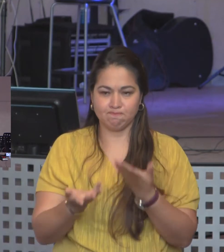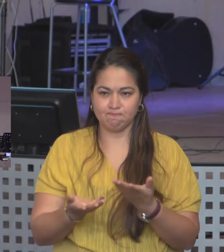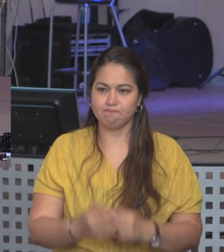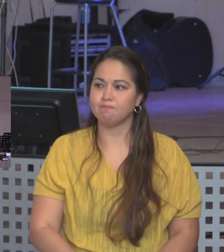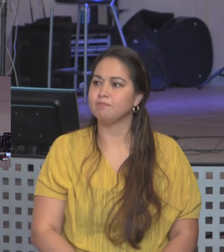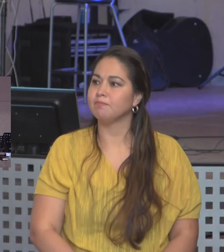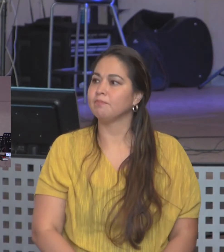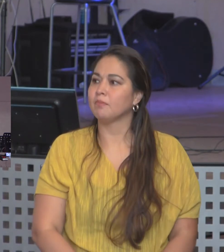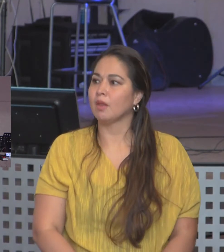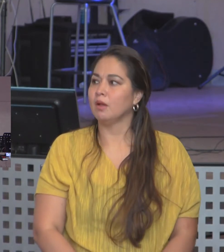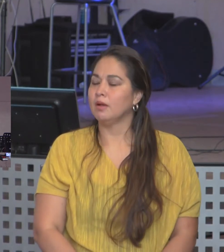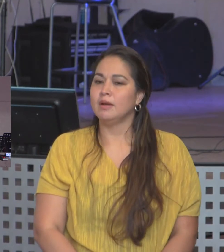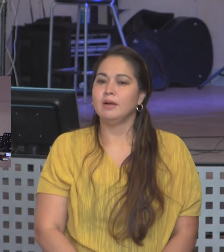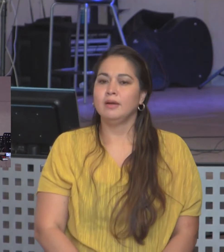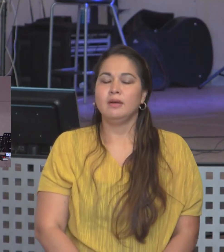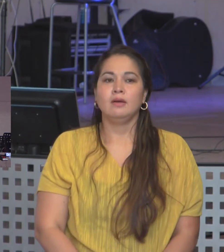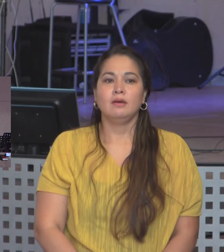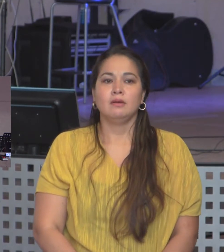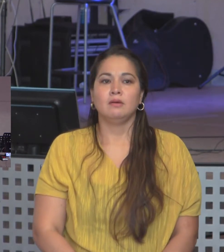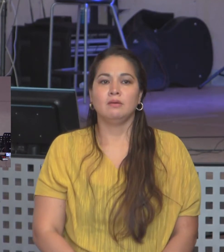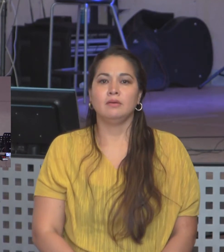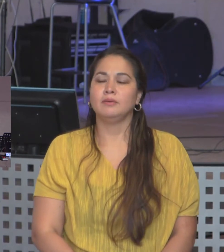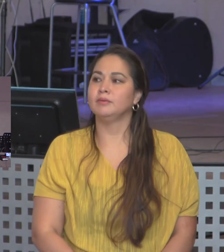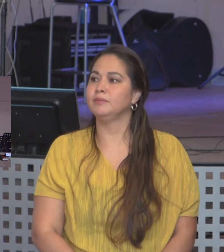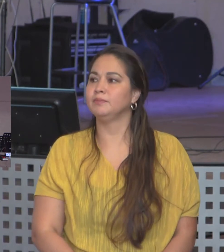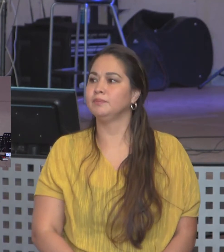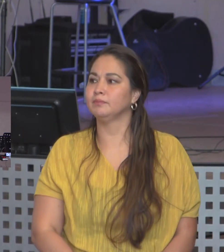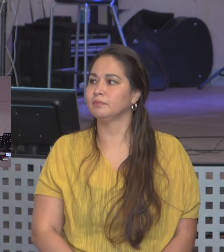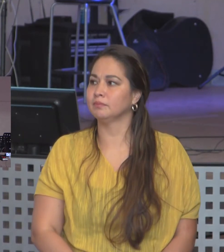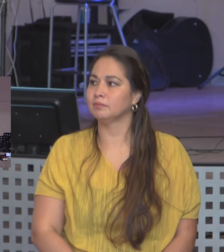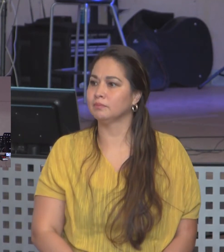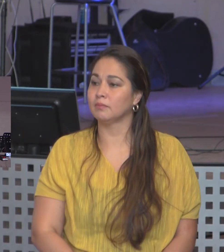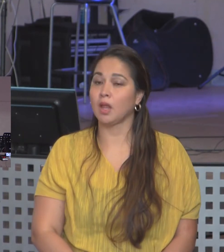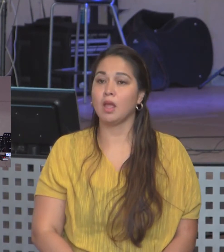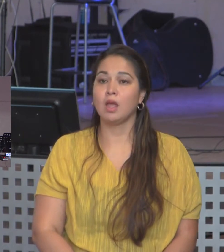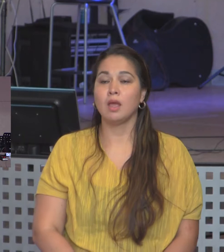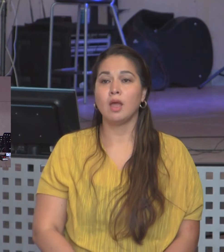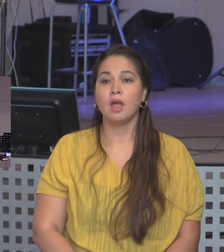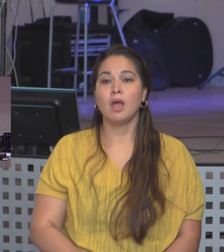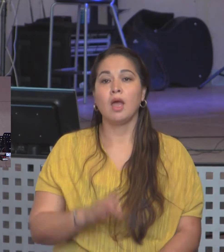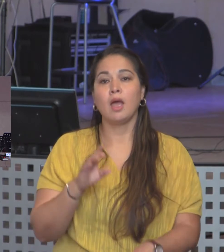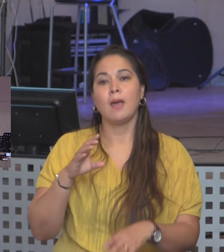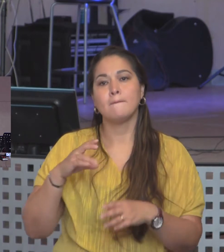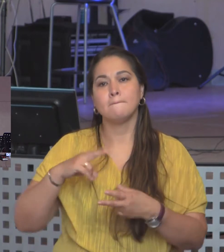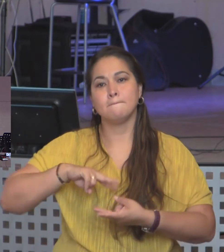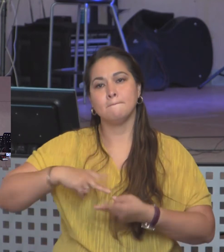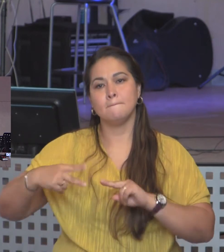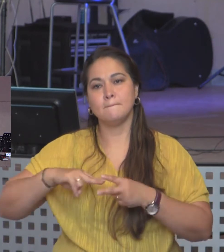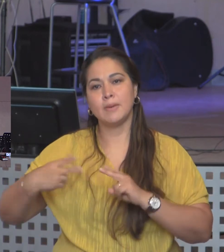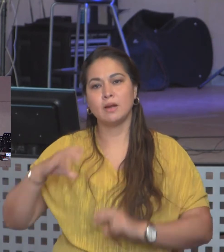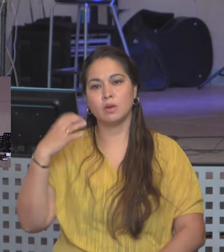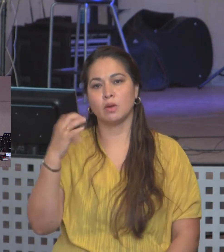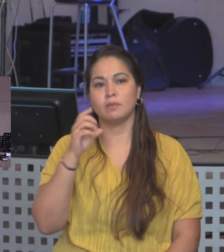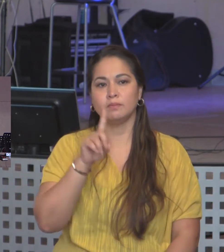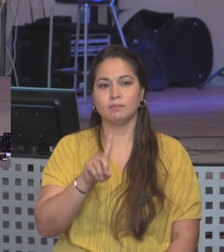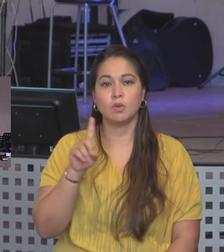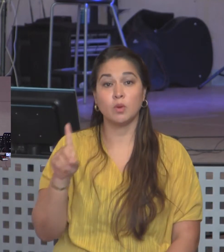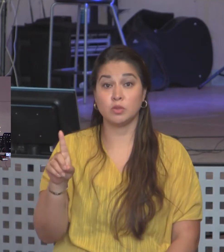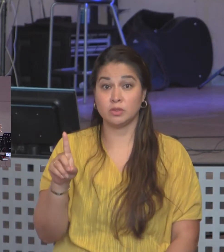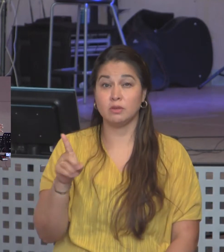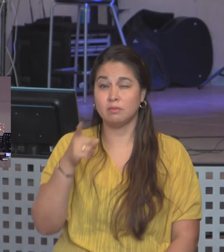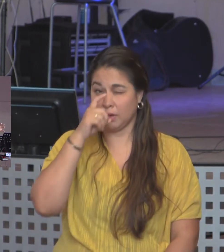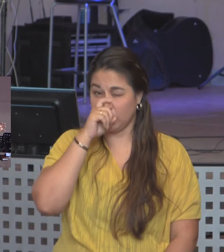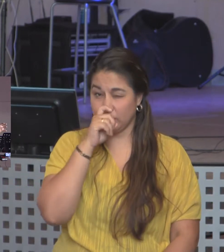puede parecer obvio, pero no. Marcos 11, ¿recuerdas? Jesucristo tiene